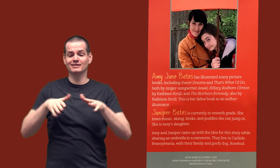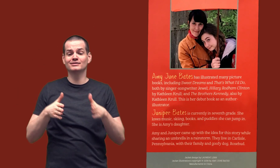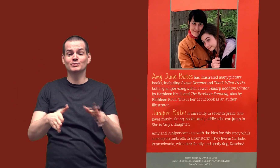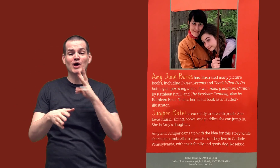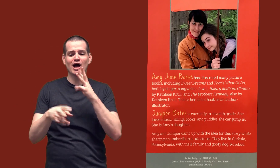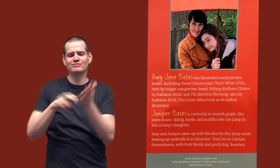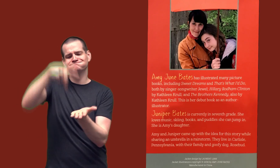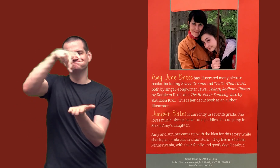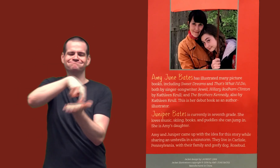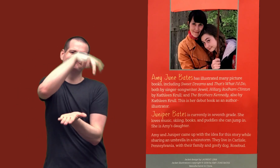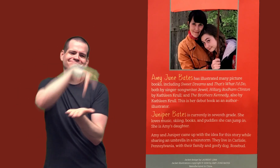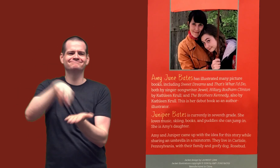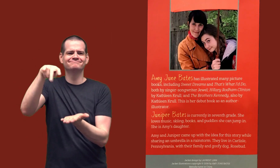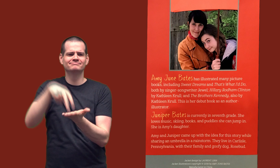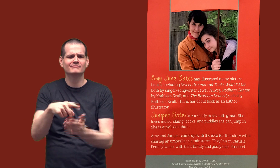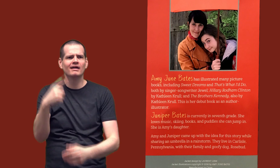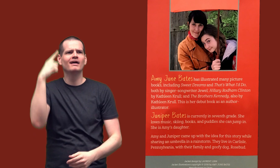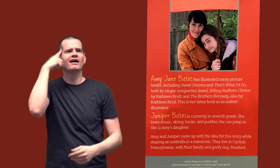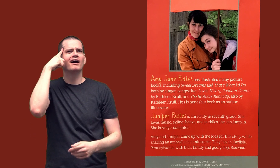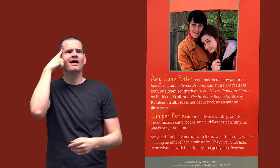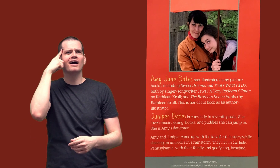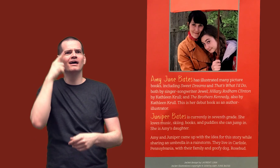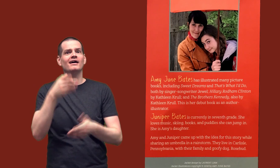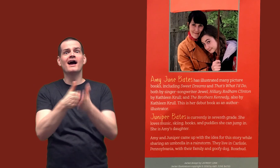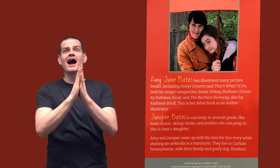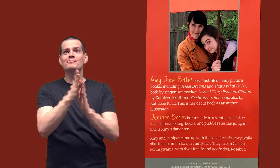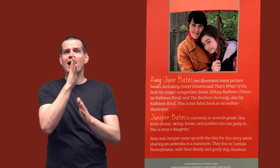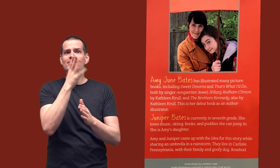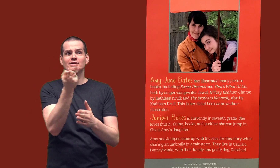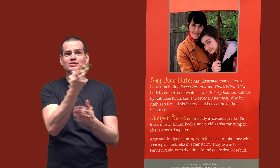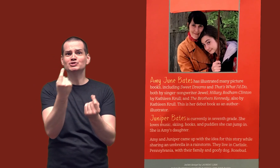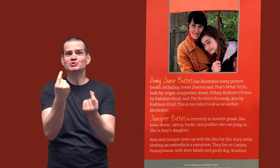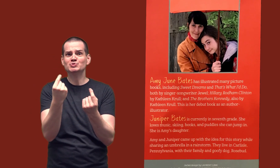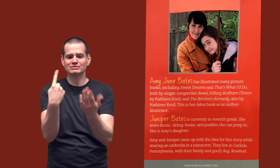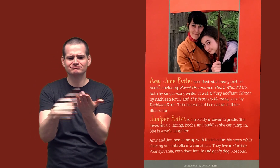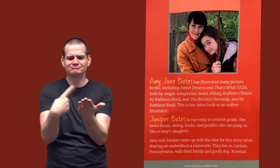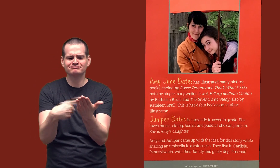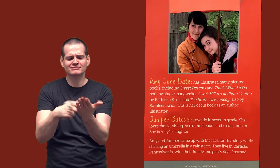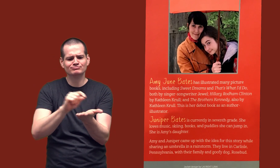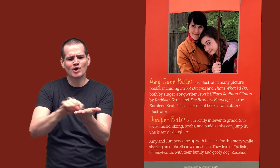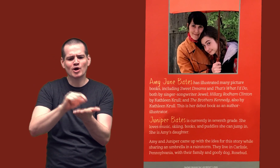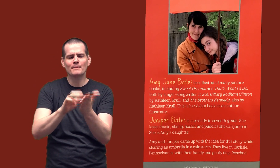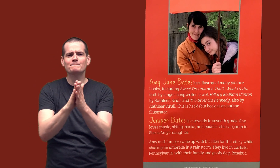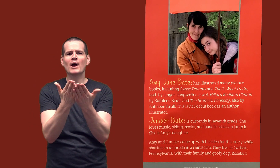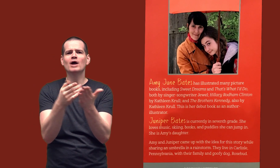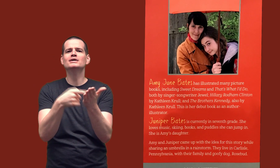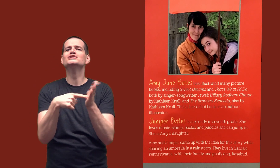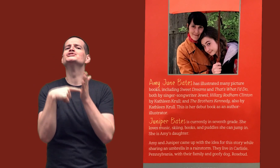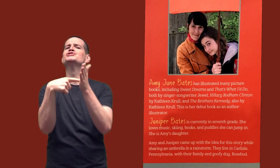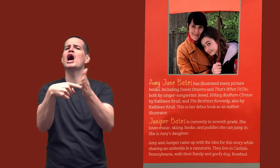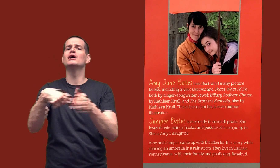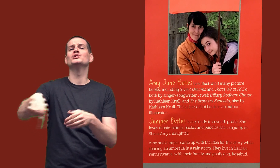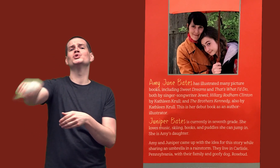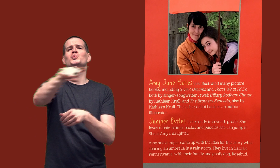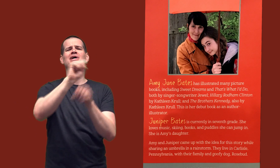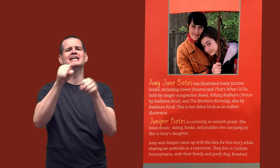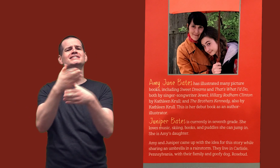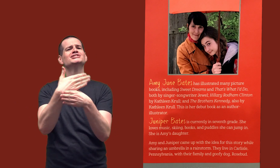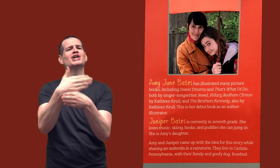y brincar en charcos de agua. Y la niña pensó pedirle a su mamá que pudieran escribir un libro para mostrarle que